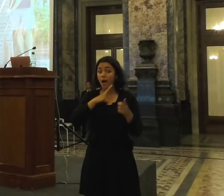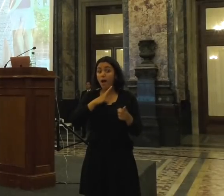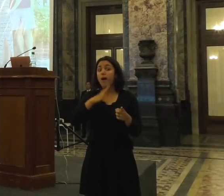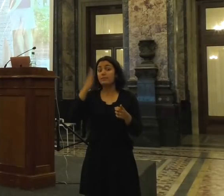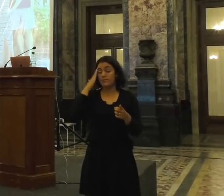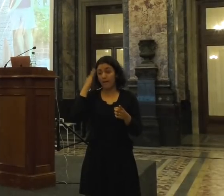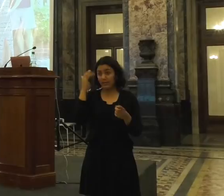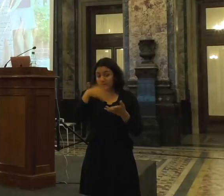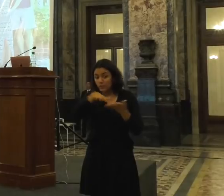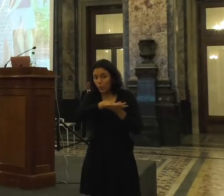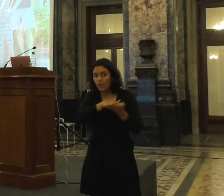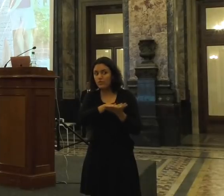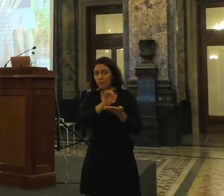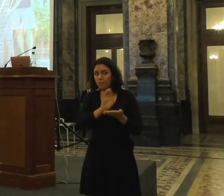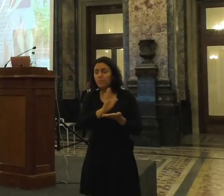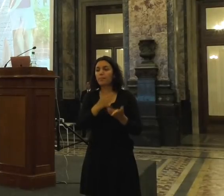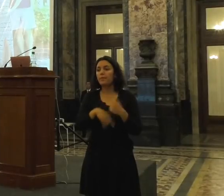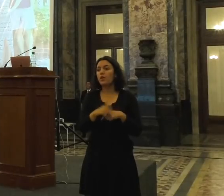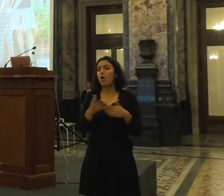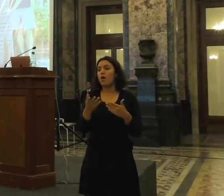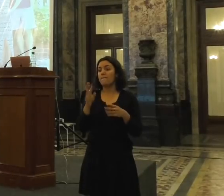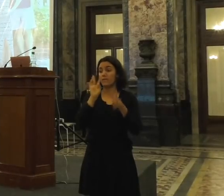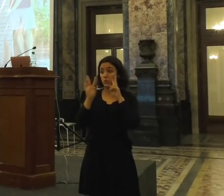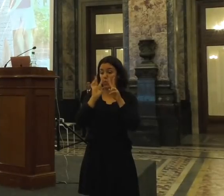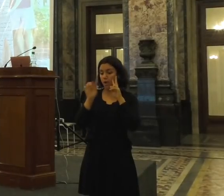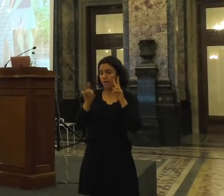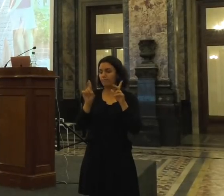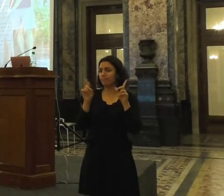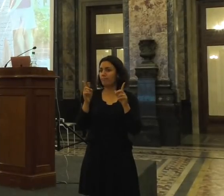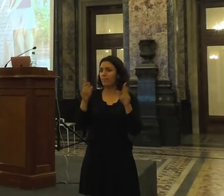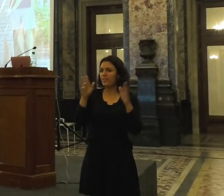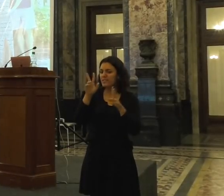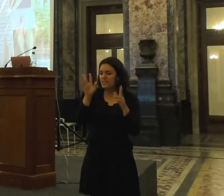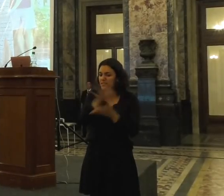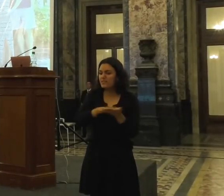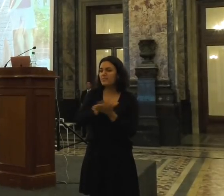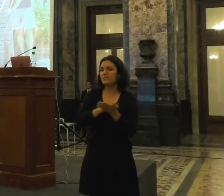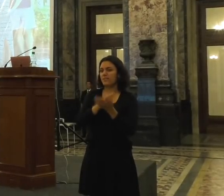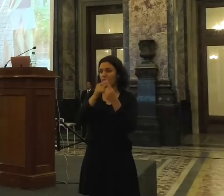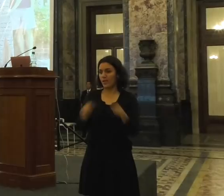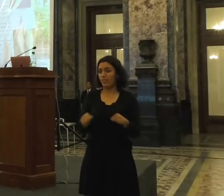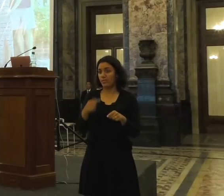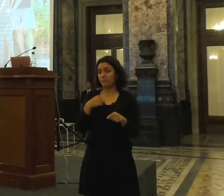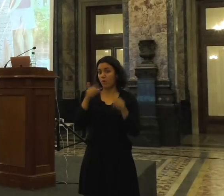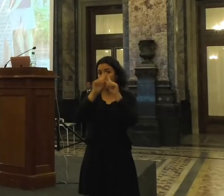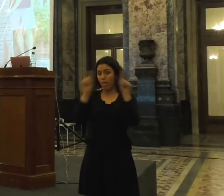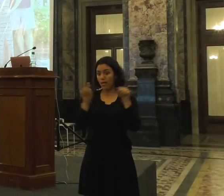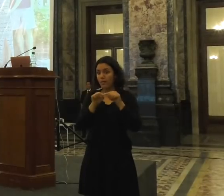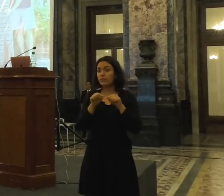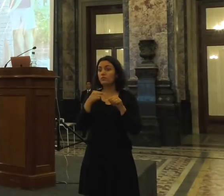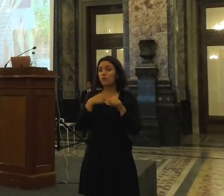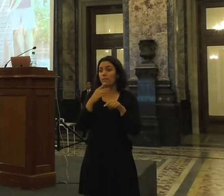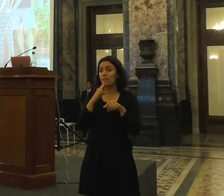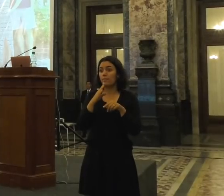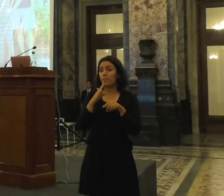Tiene que ser, no está pasando en visual, porque si yo voy de un cuadrante a otro, paso por el medio del